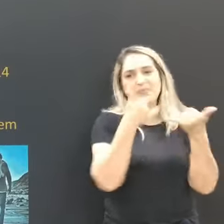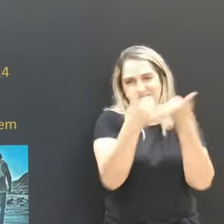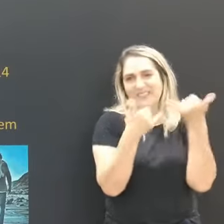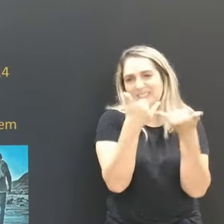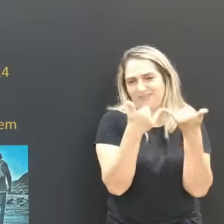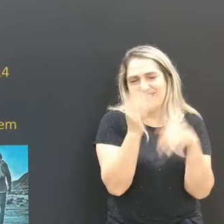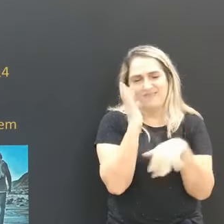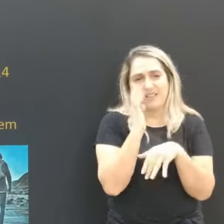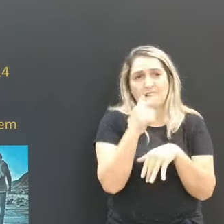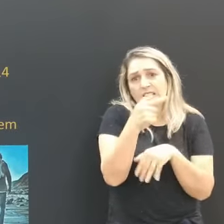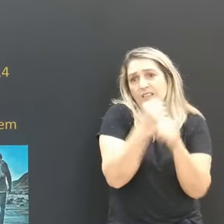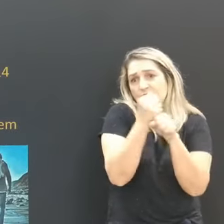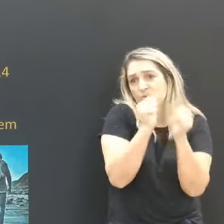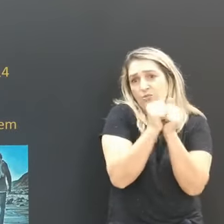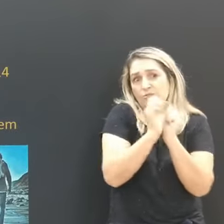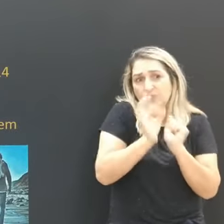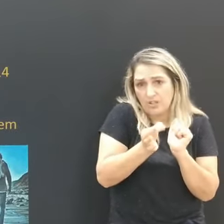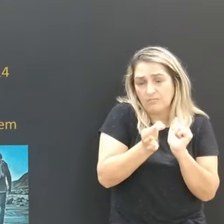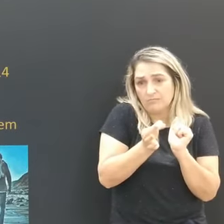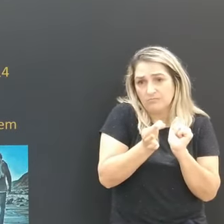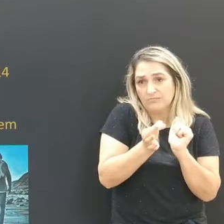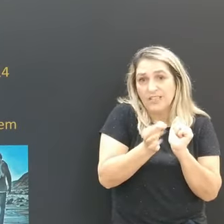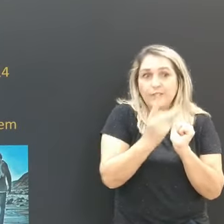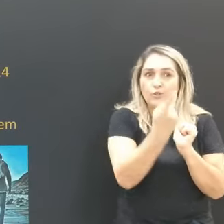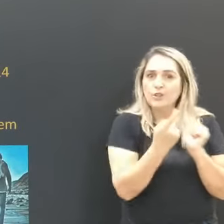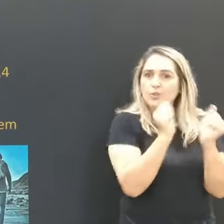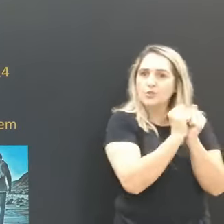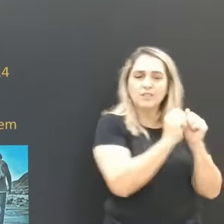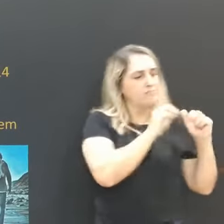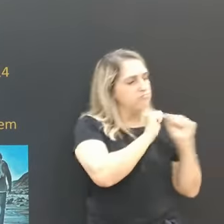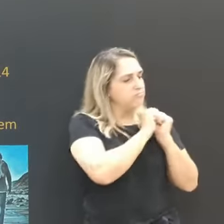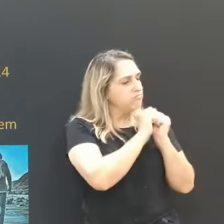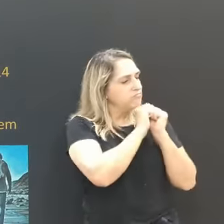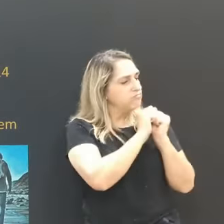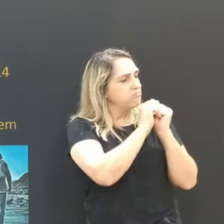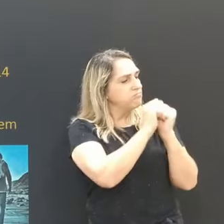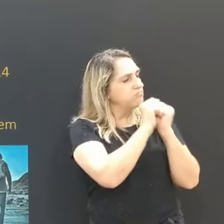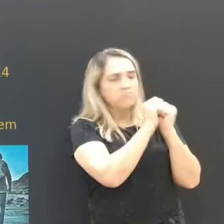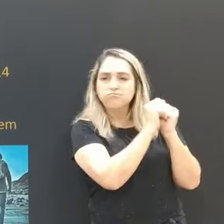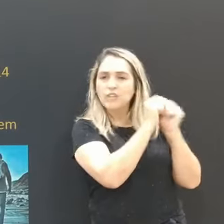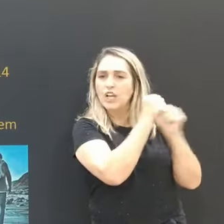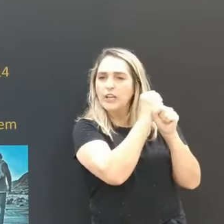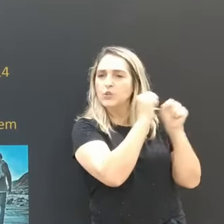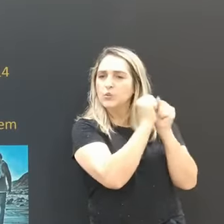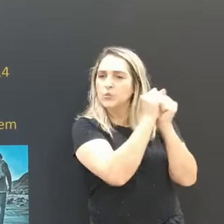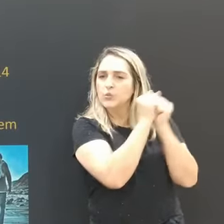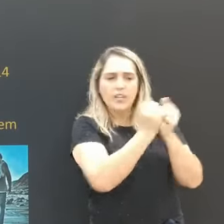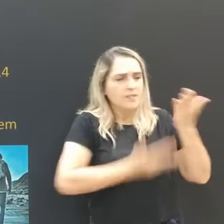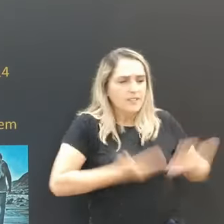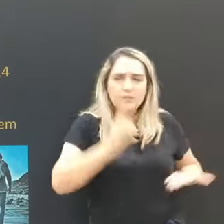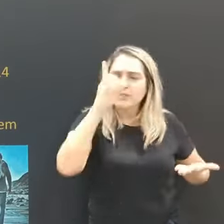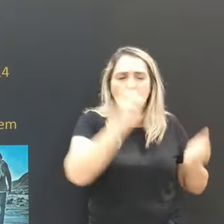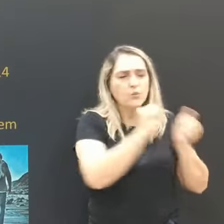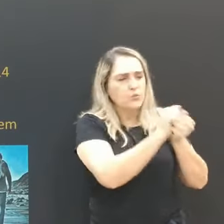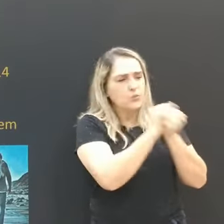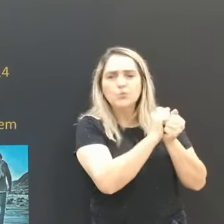se aconselha, a gente troca ideias, porque são anos de amizade. Nós sempre caminhamos juntas, fomos construindo uma amizade